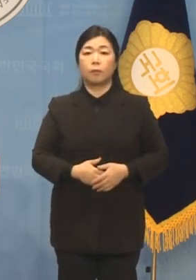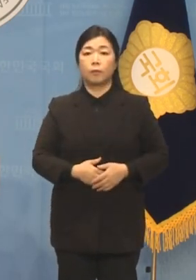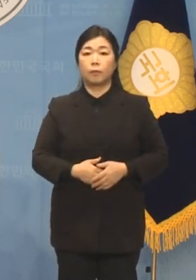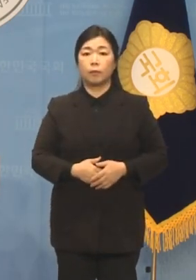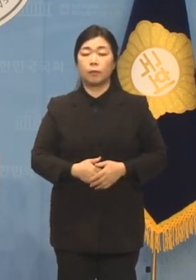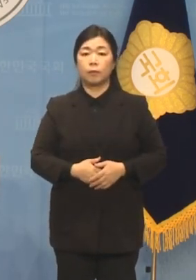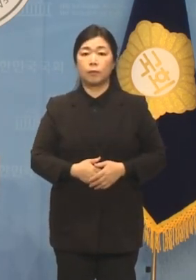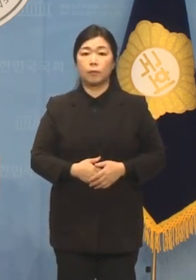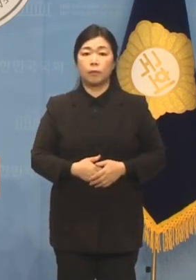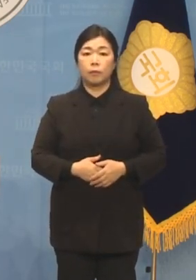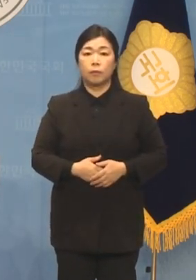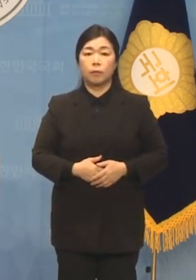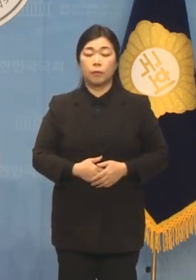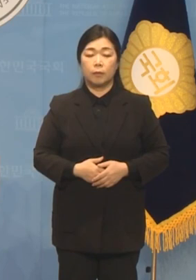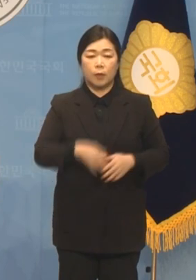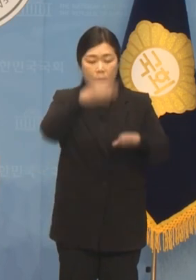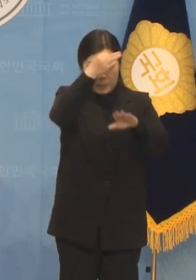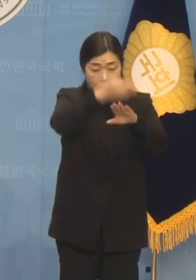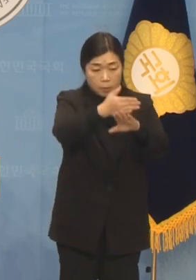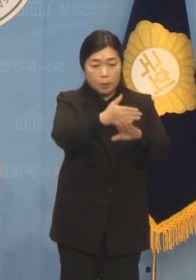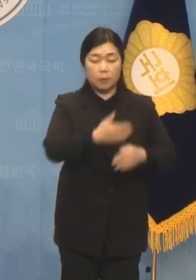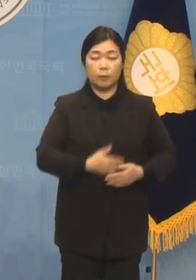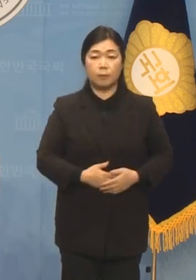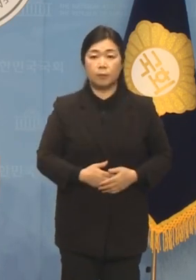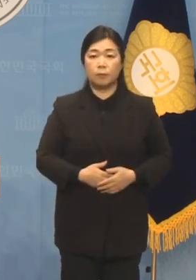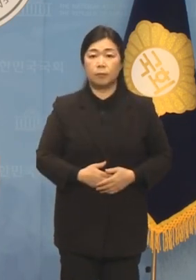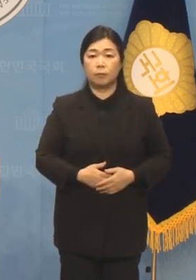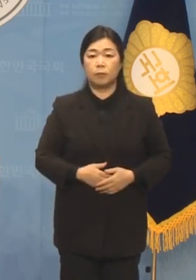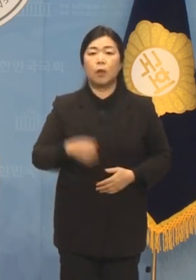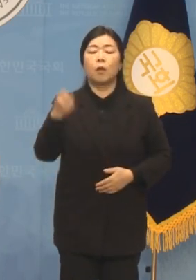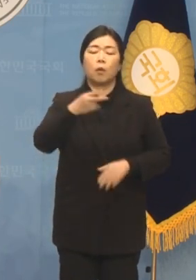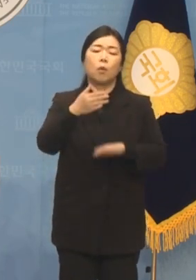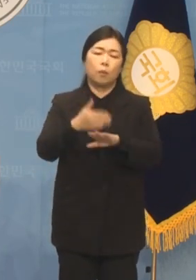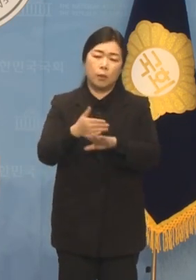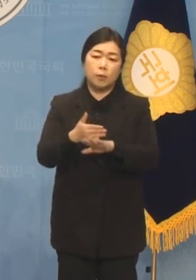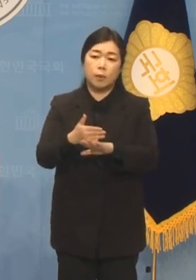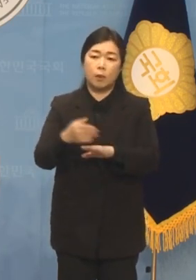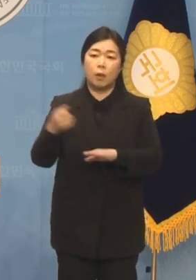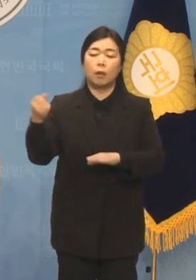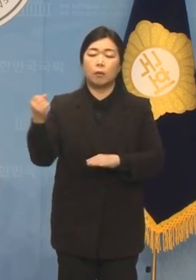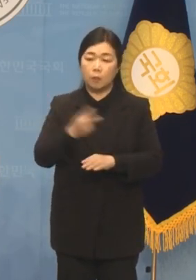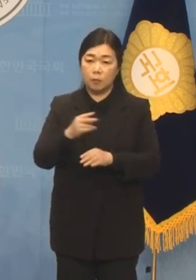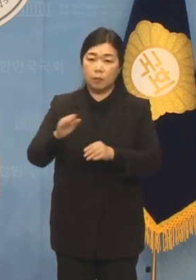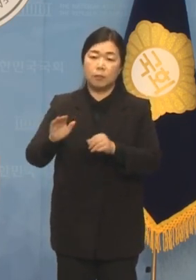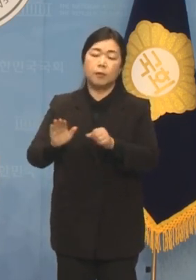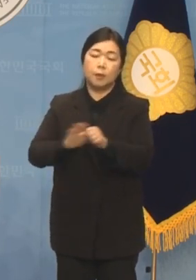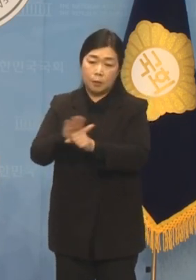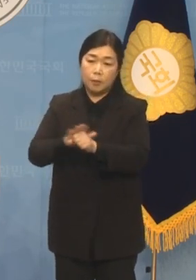미안합니다. 고맙습니다. 그리고 사랑합니다.